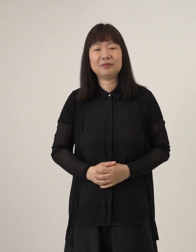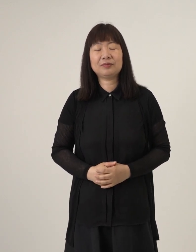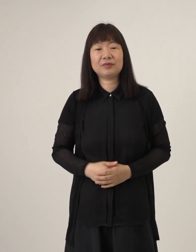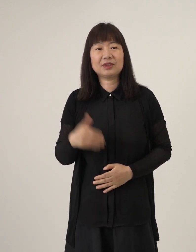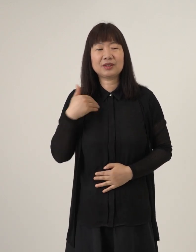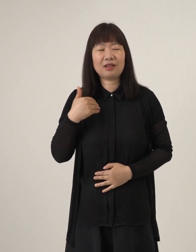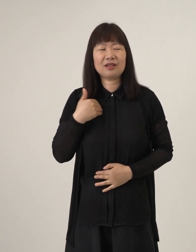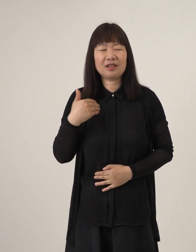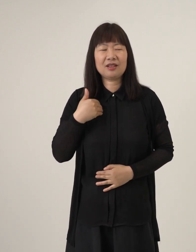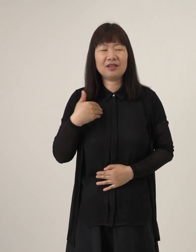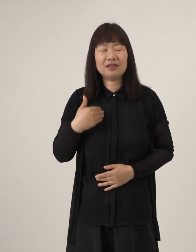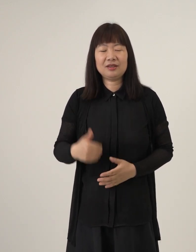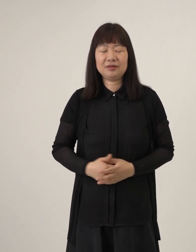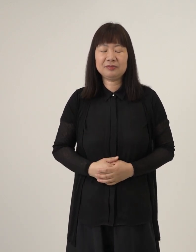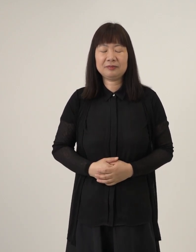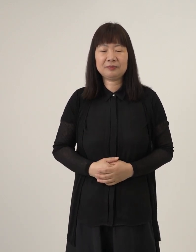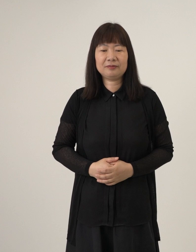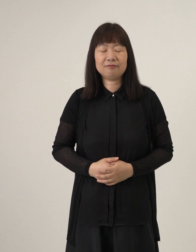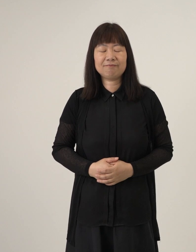제가 그